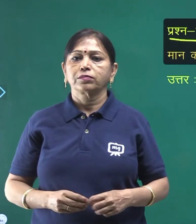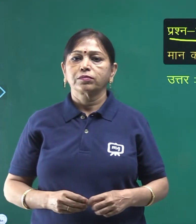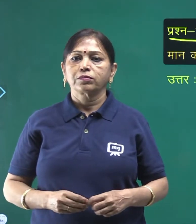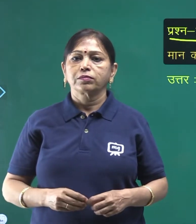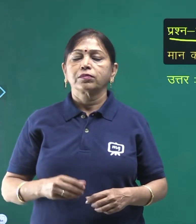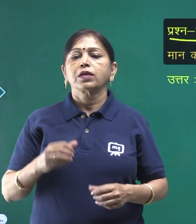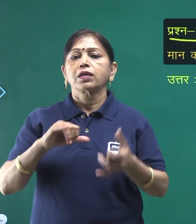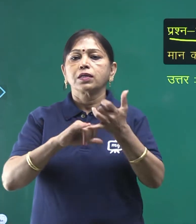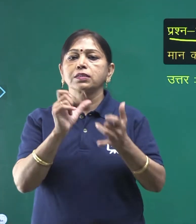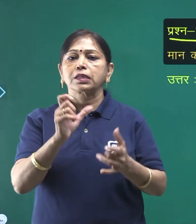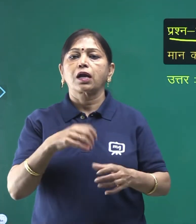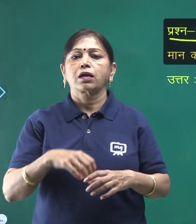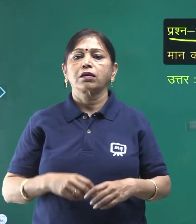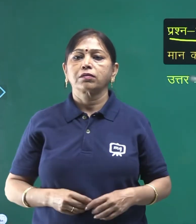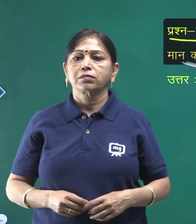स्थिरांक का